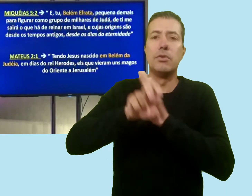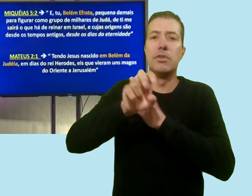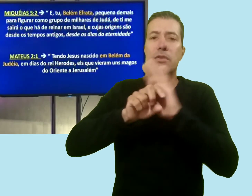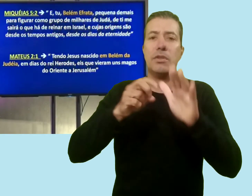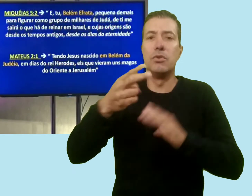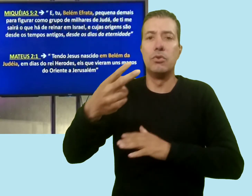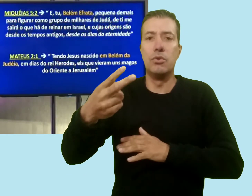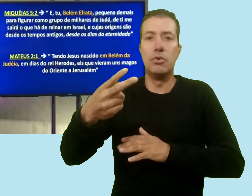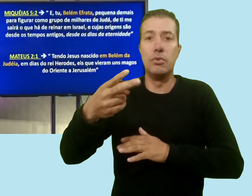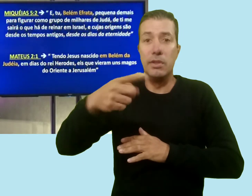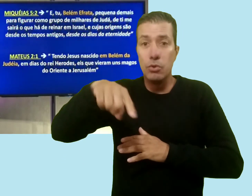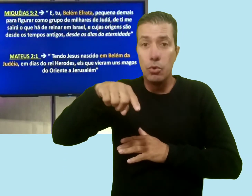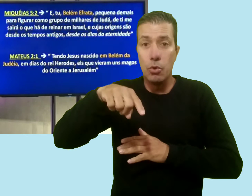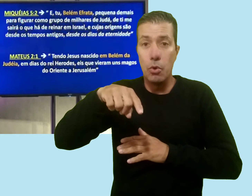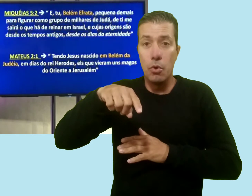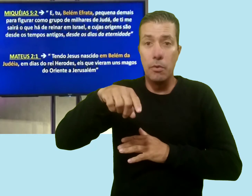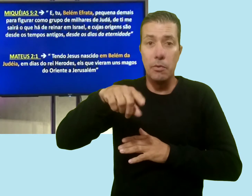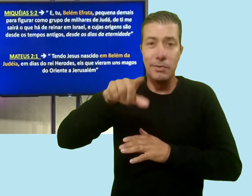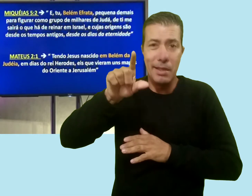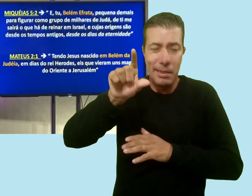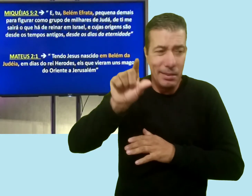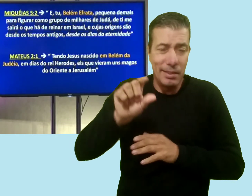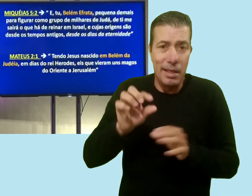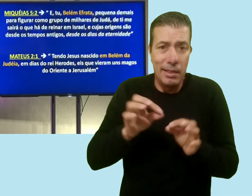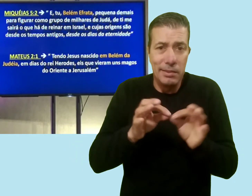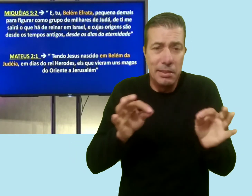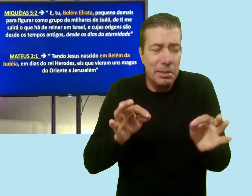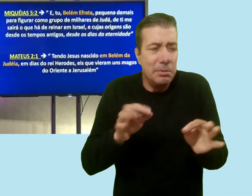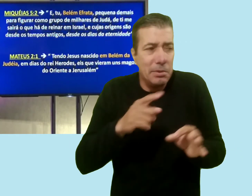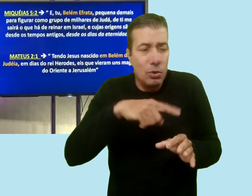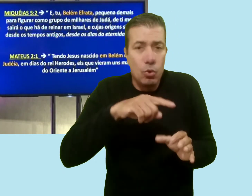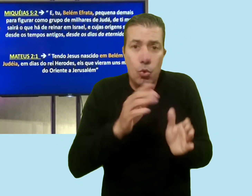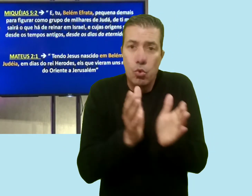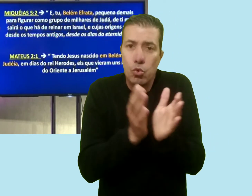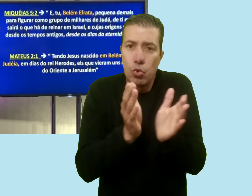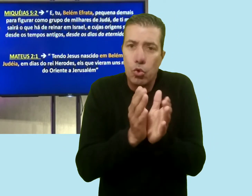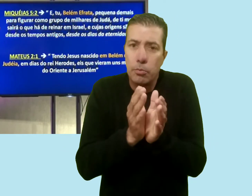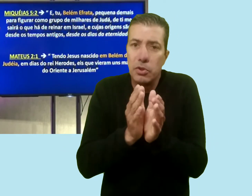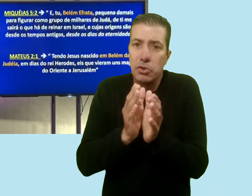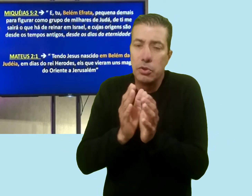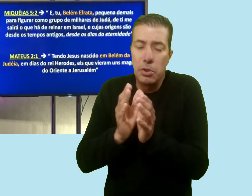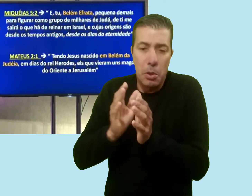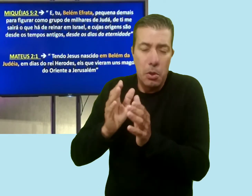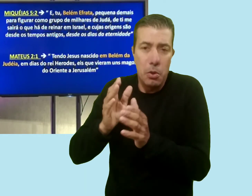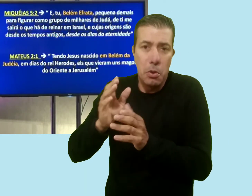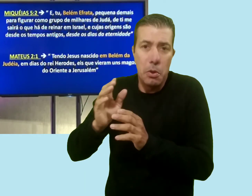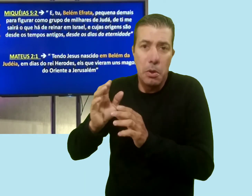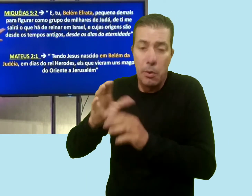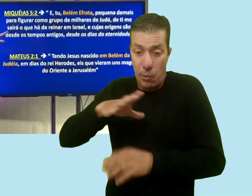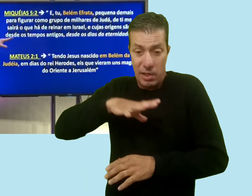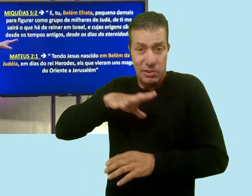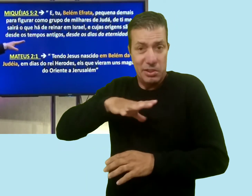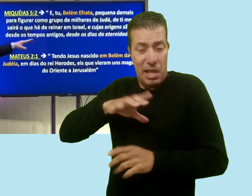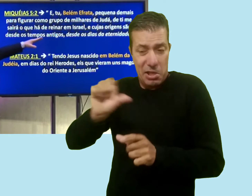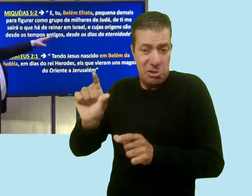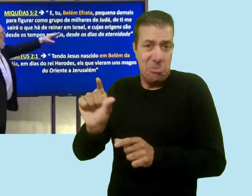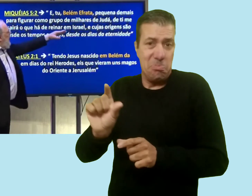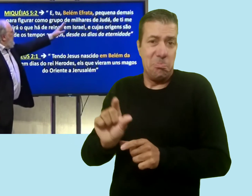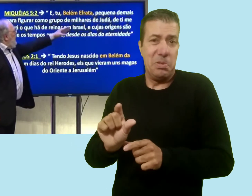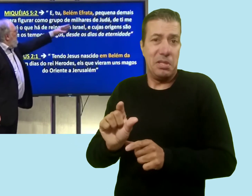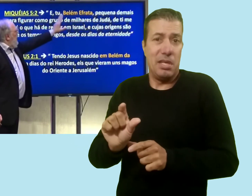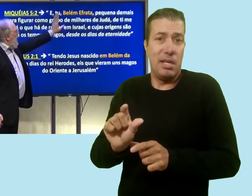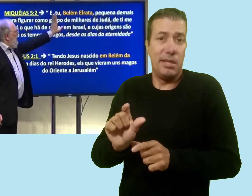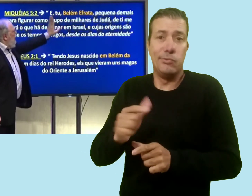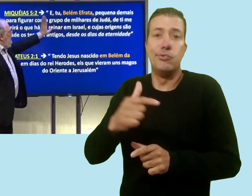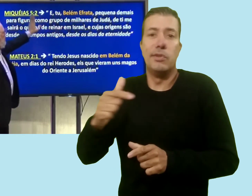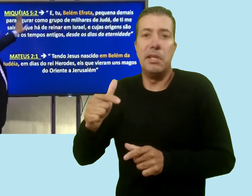Miqueias 5,2 diz assim: e tu, Belém Efrata, pequena demais para figurar como grupo de milhares de Judá, ou seja, você é uma cidade pequena